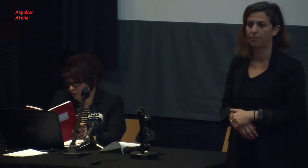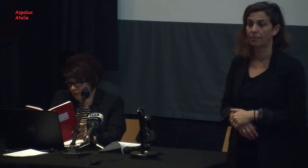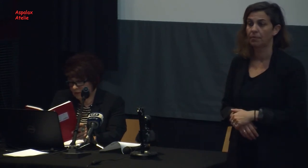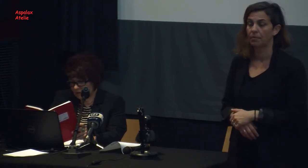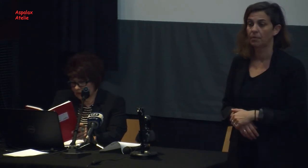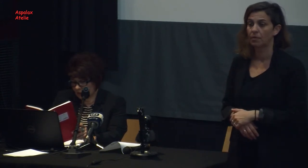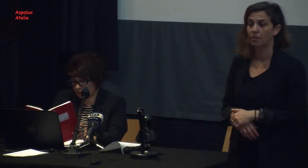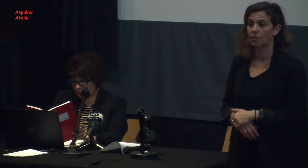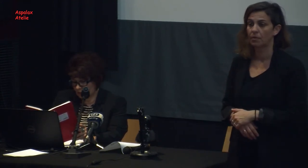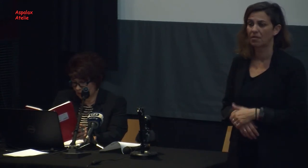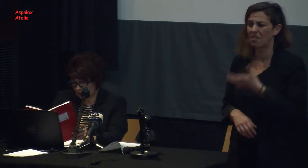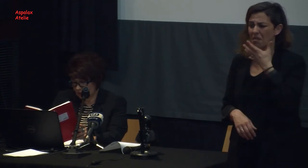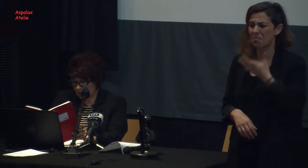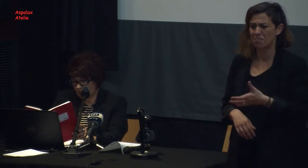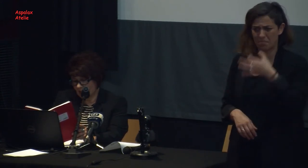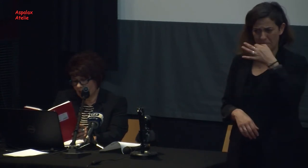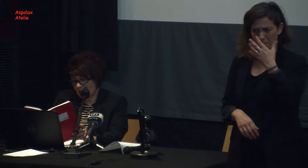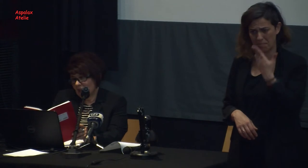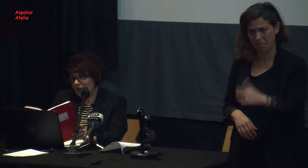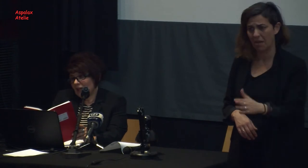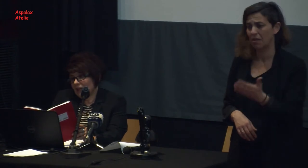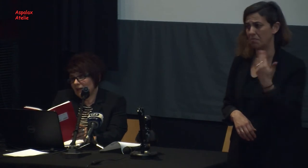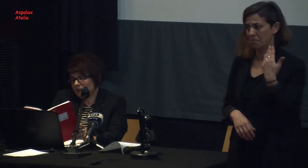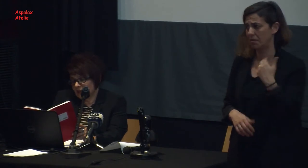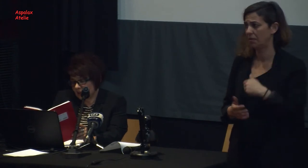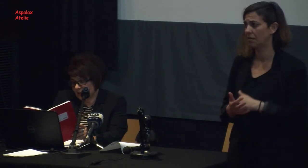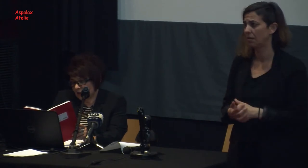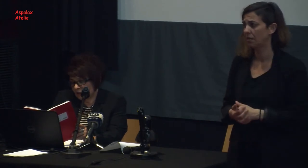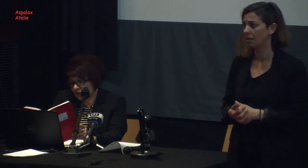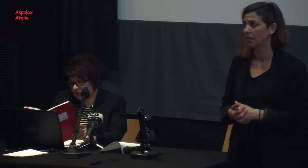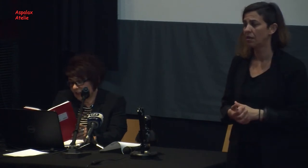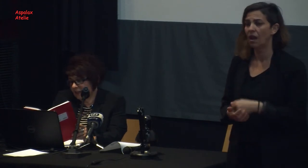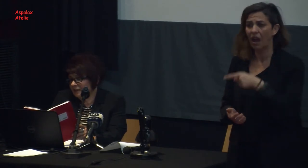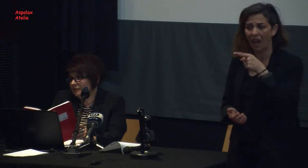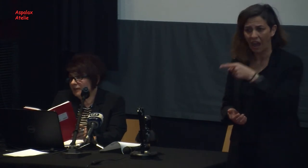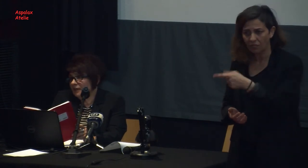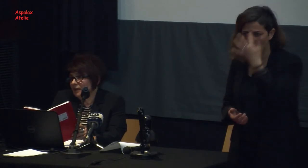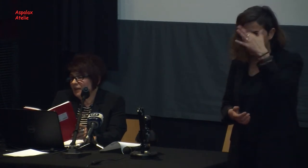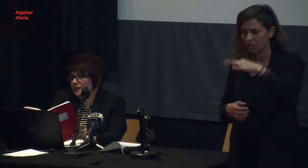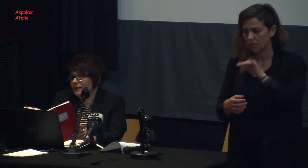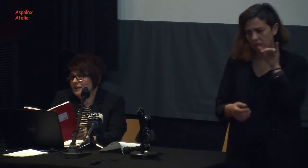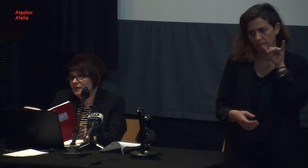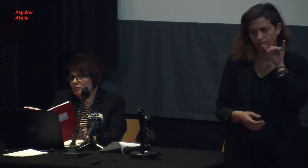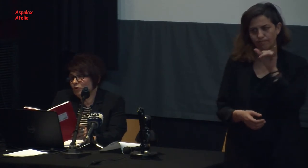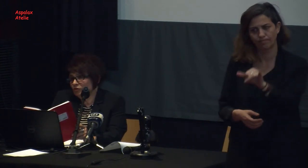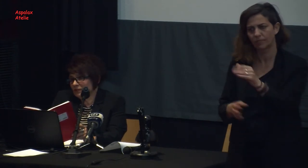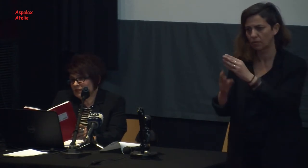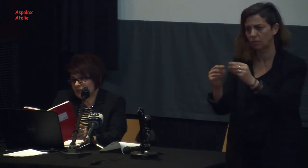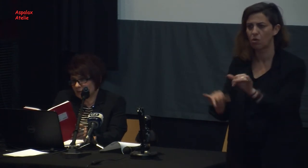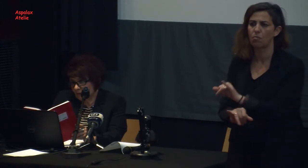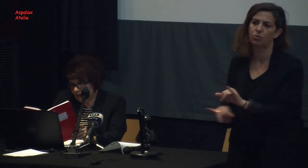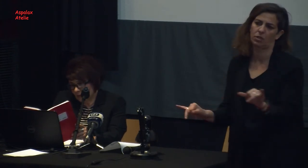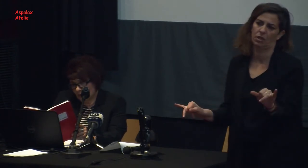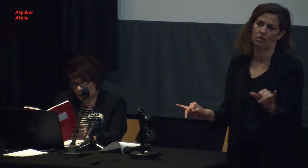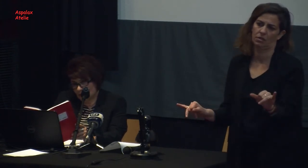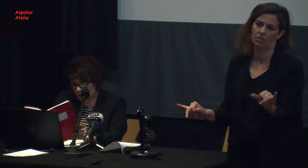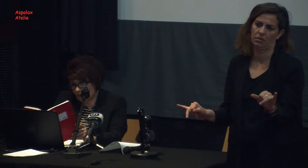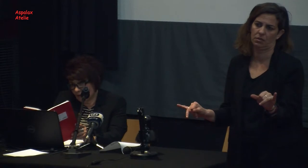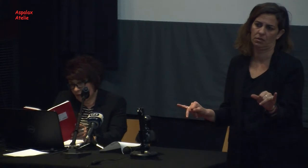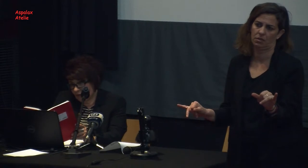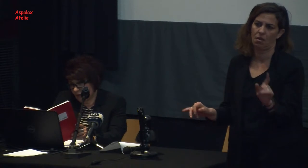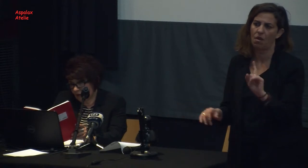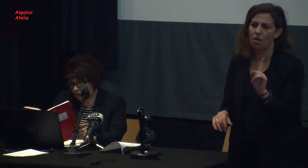και ο πρεσβύτερος νωρίτερα, είναι διαχρονικές. Δεν είναι μόνο τη στιγμή